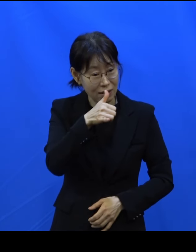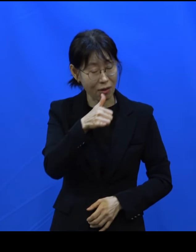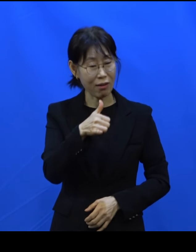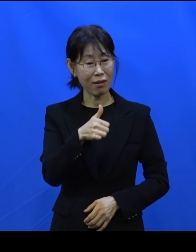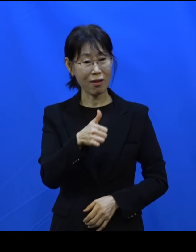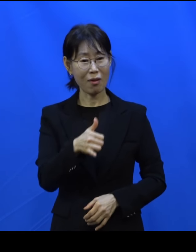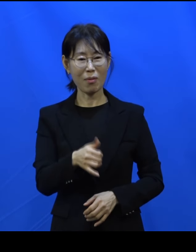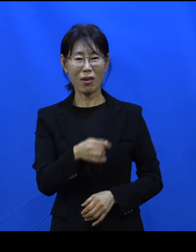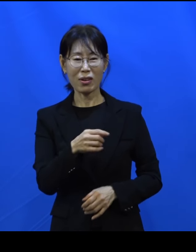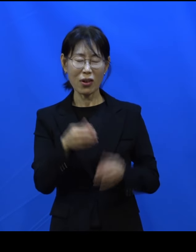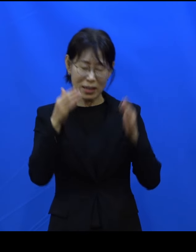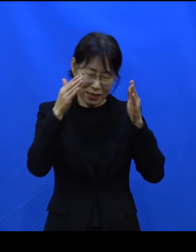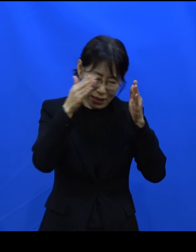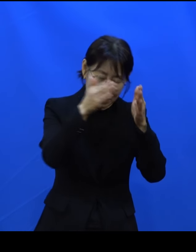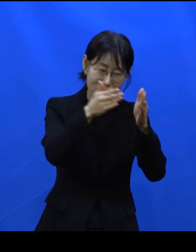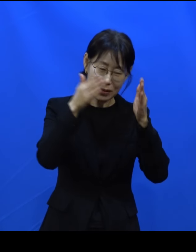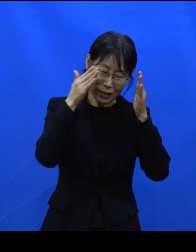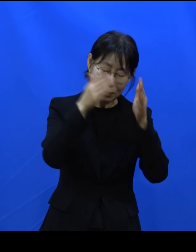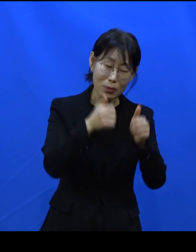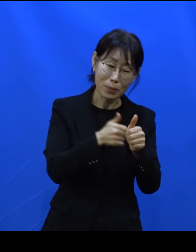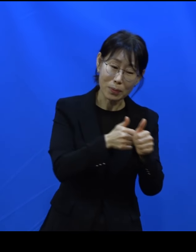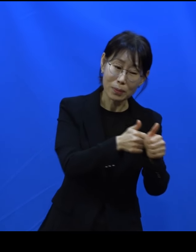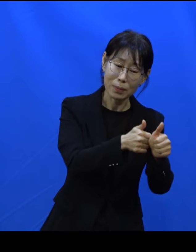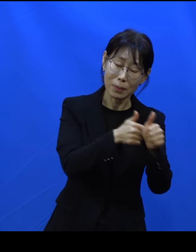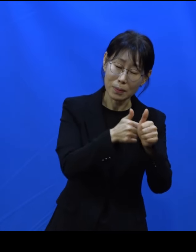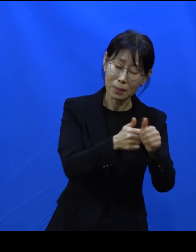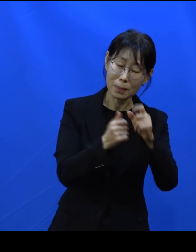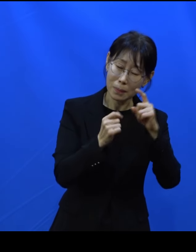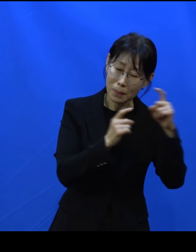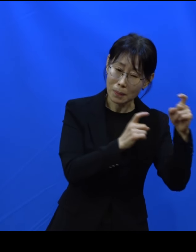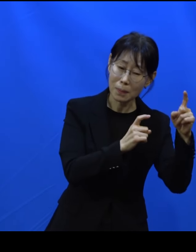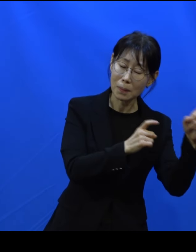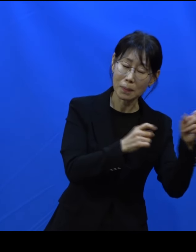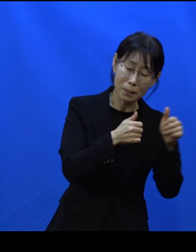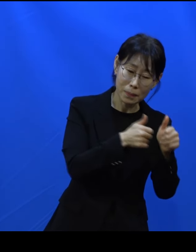디지털 시대는 우리의 시선의 자유를 다 강탈해버렸어요.